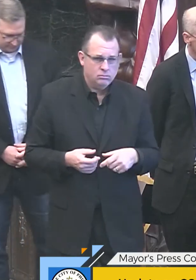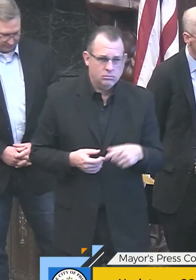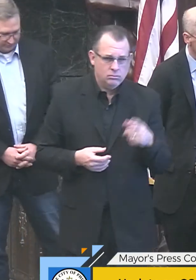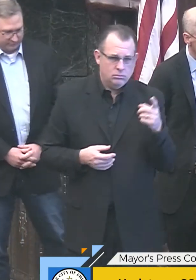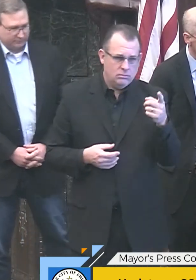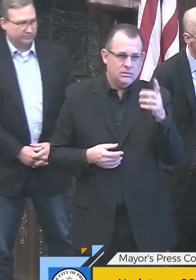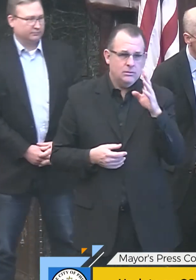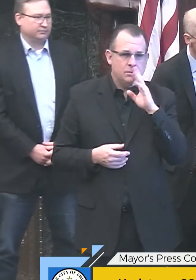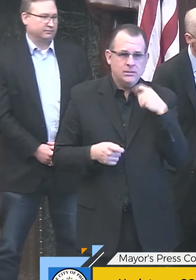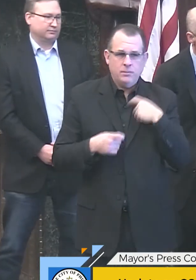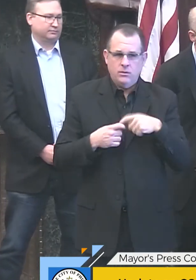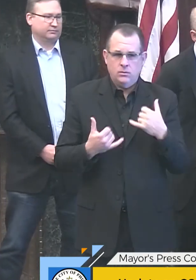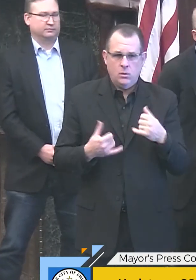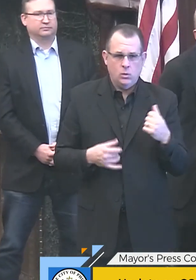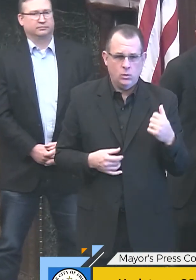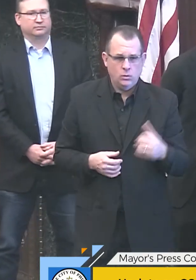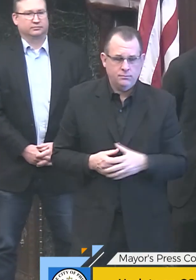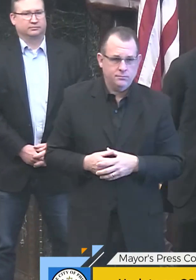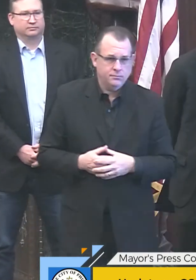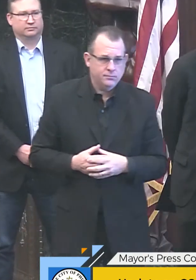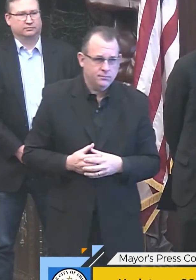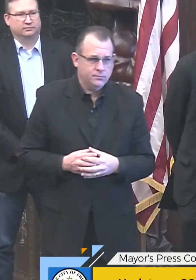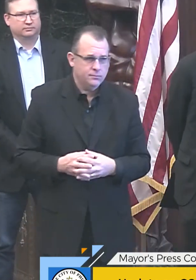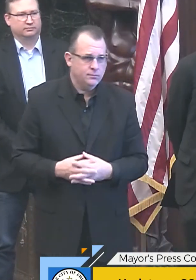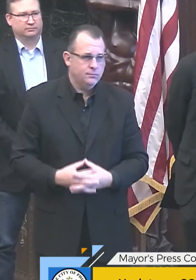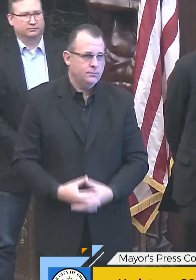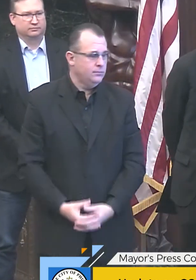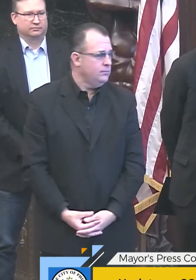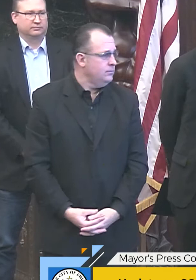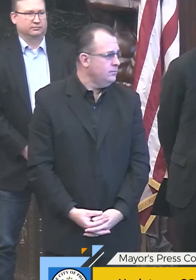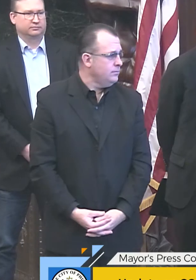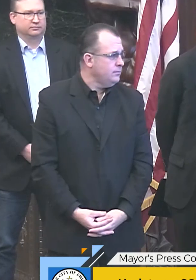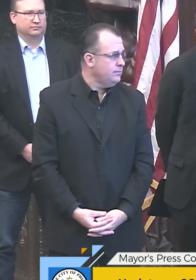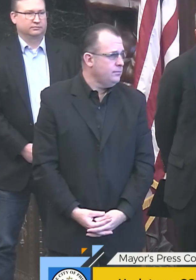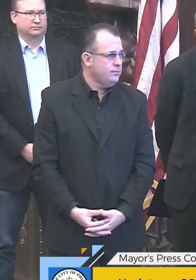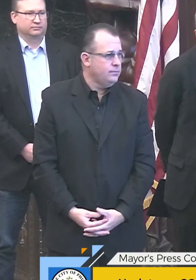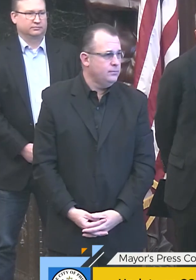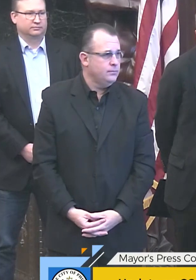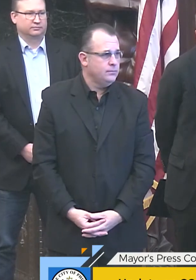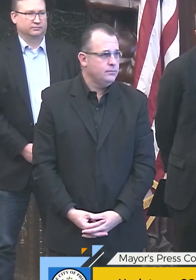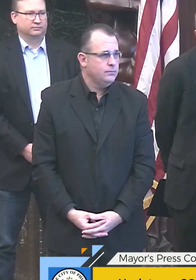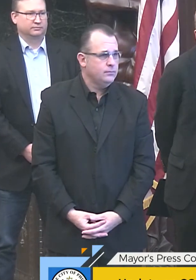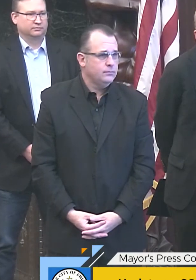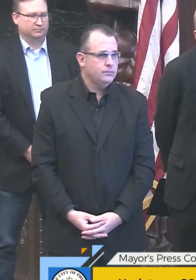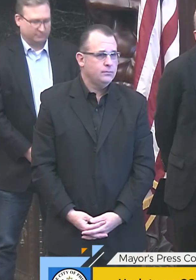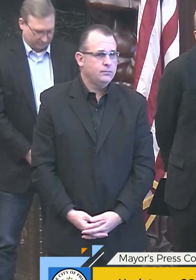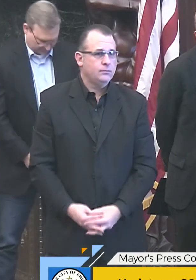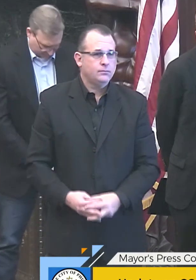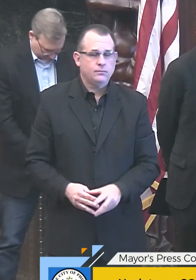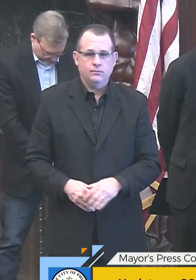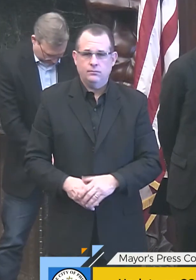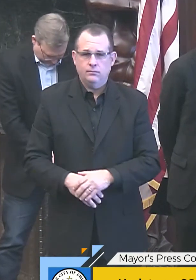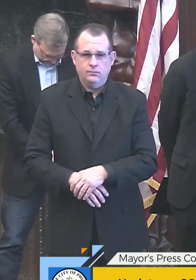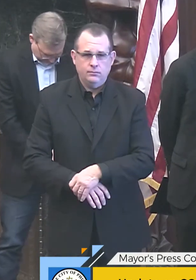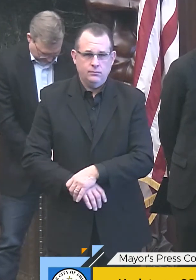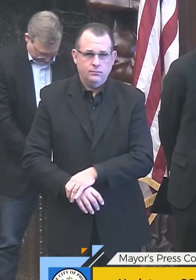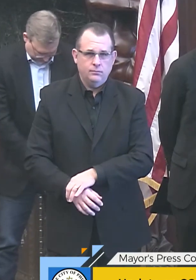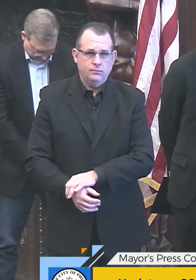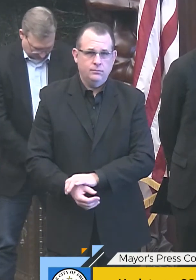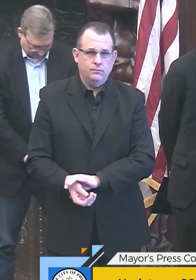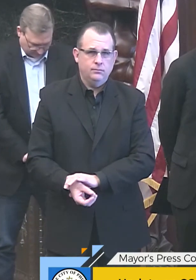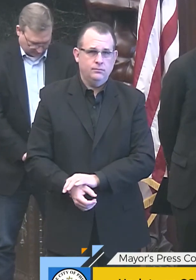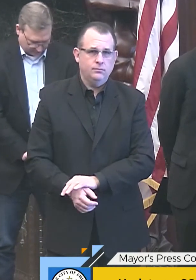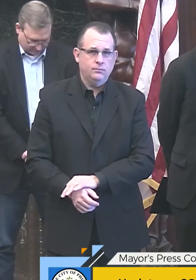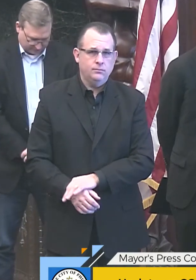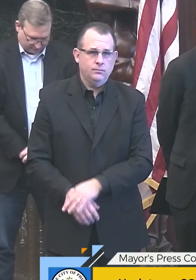las siguientes. La primera es, sabemos que hay una sobrepoblación de personas en los hospitales debido a la situación y el aumento de personas